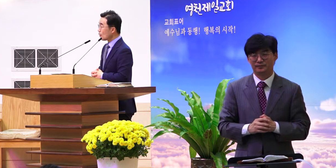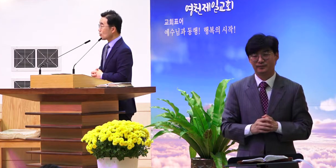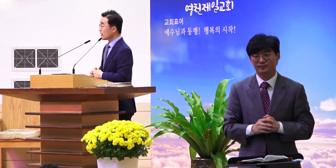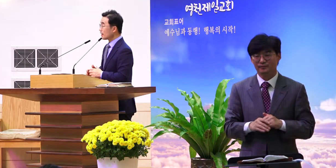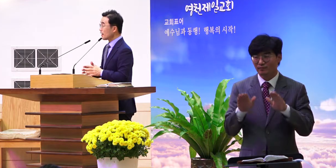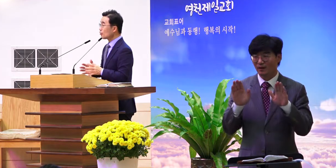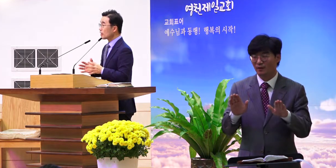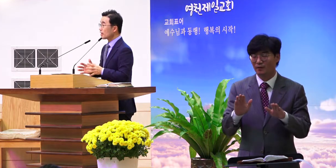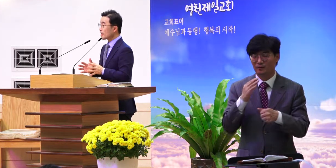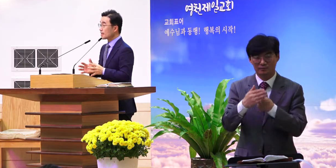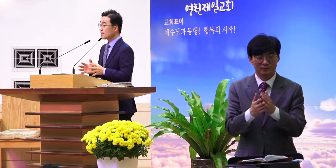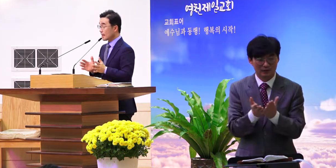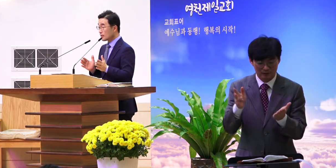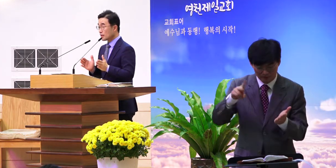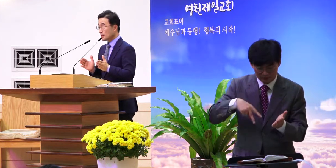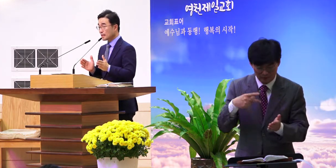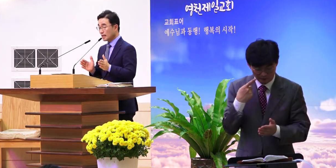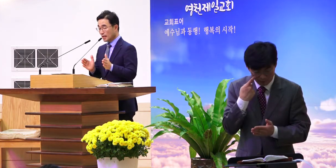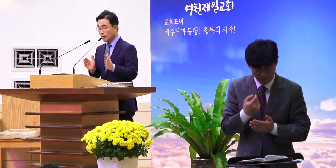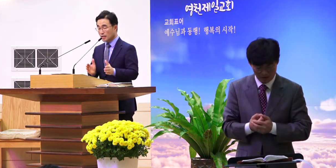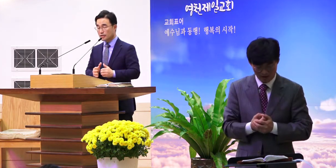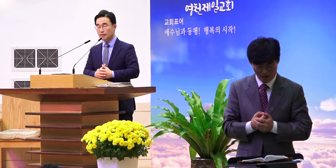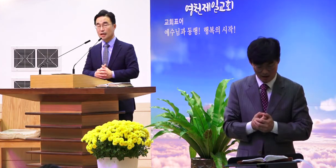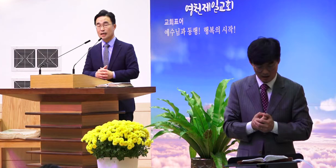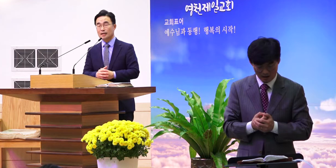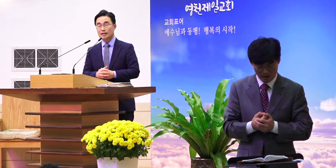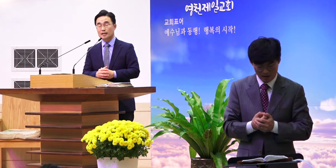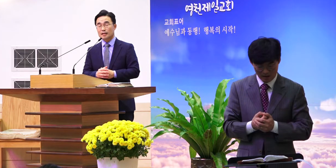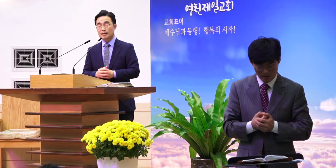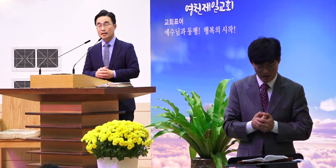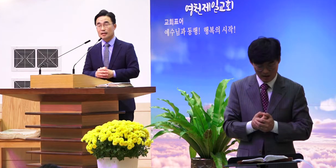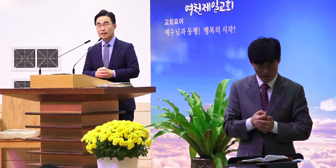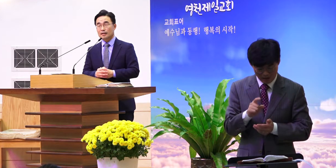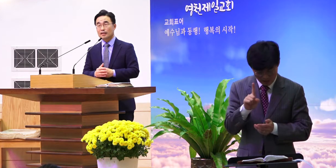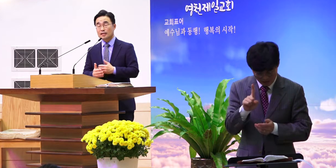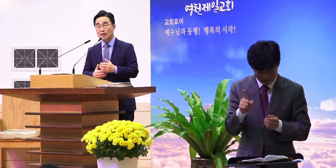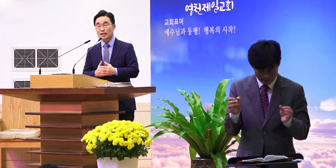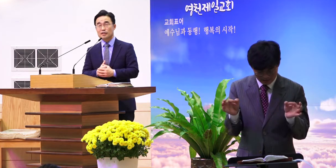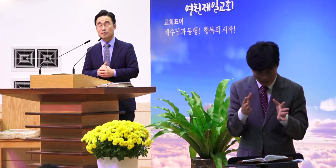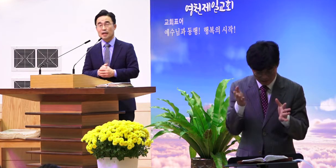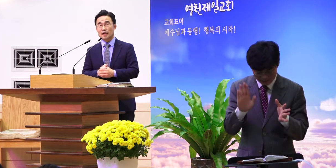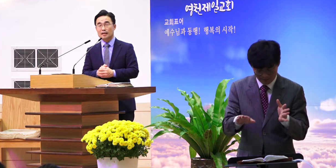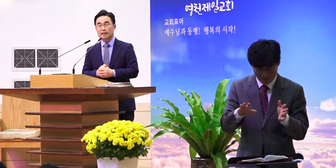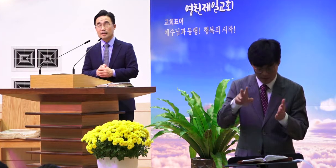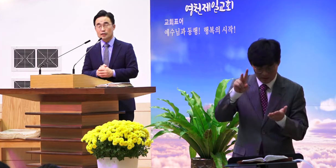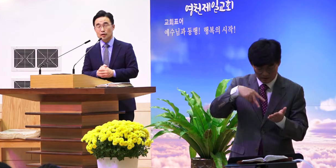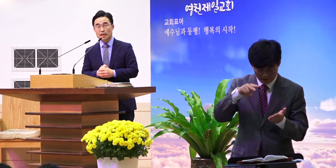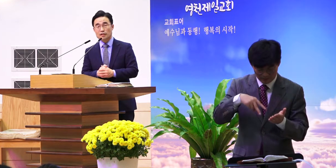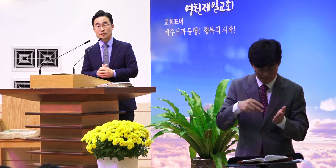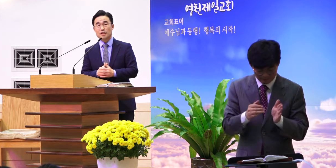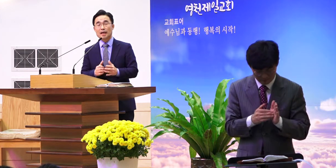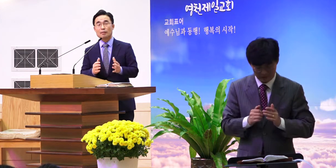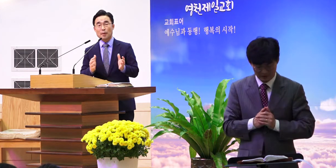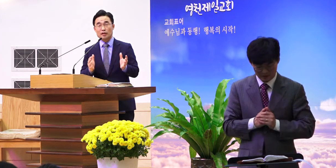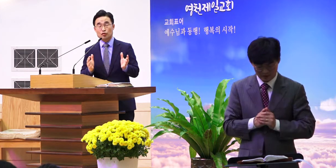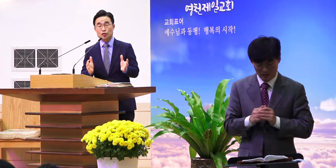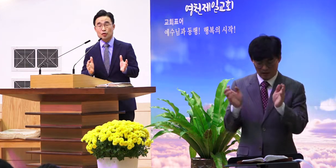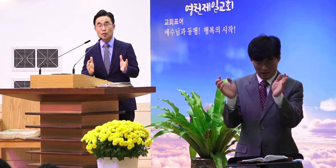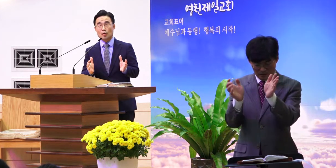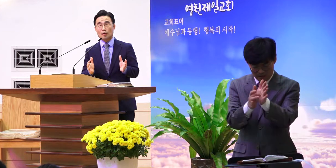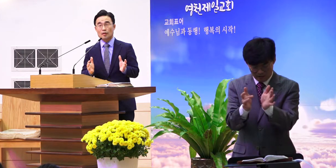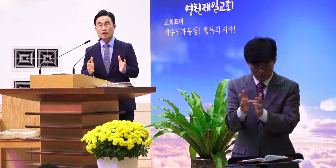여러분, 오늘 본문의 내용을 우리 같이 한 절이지만 짧게 읽었지 않습니까? 이때 상황이 이렇습니다. 예수님께서 십자가에 못